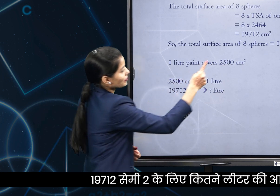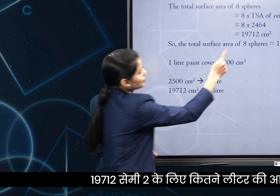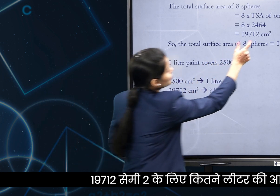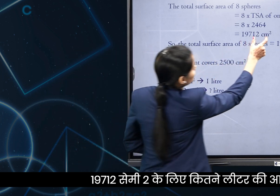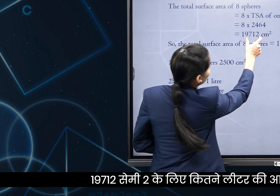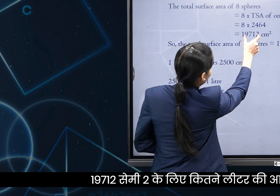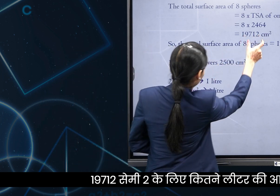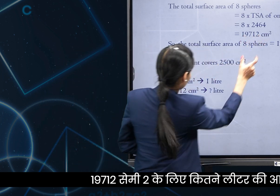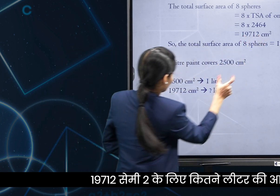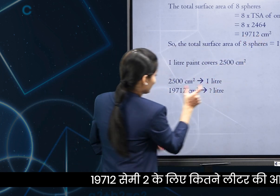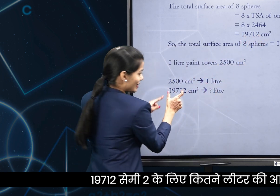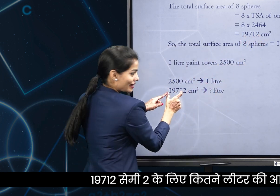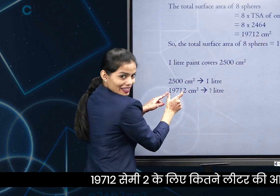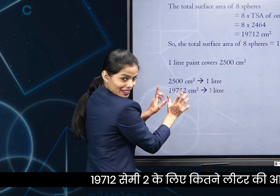की आवश्यकता होगी?